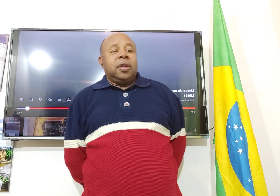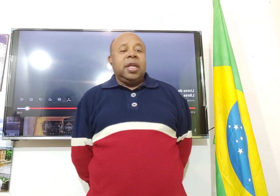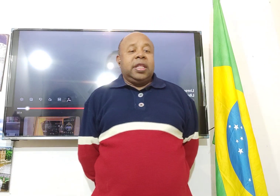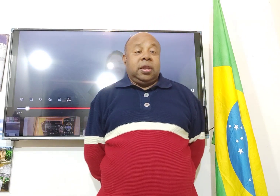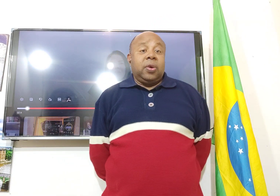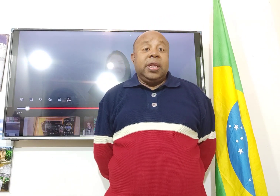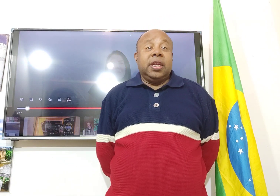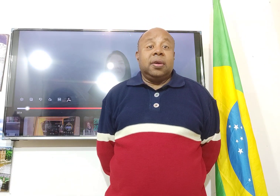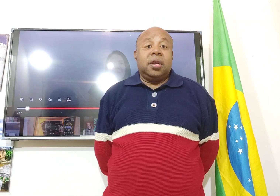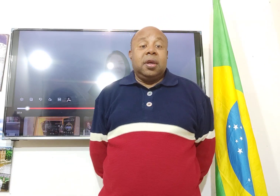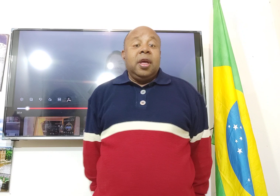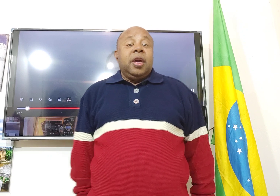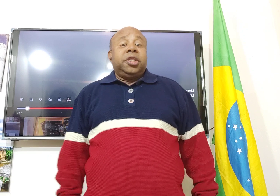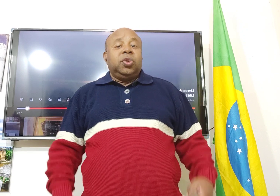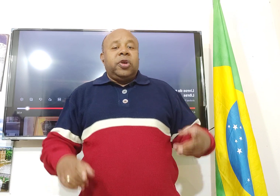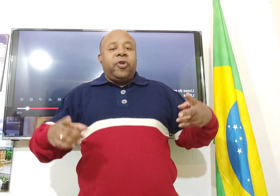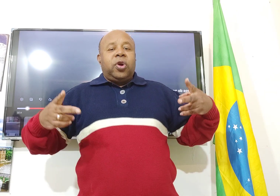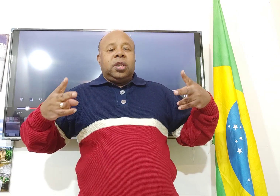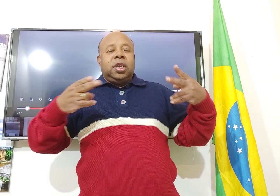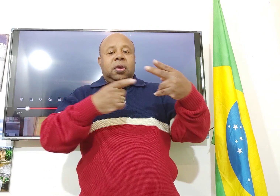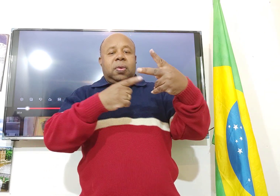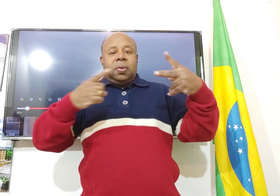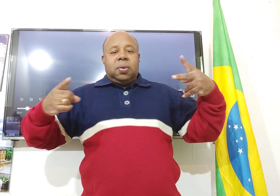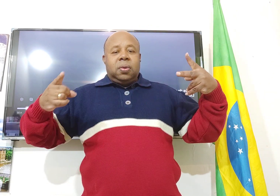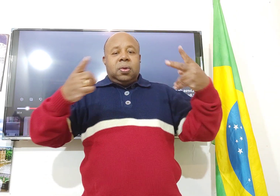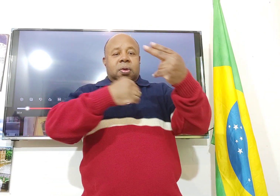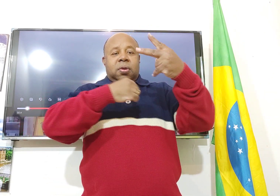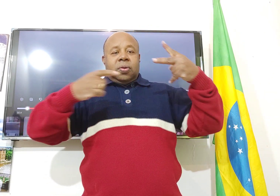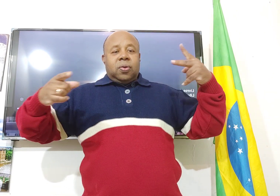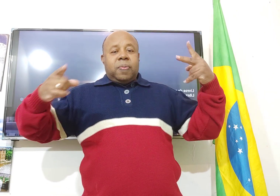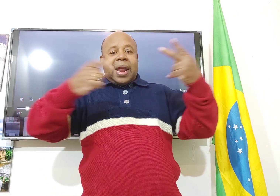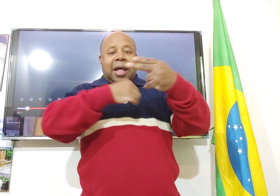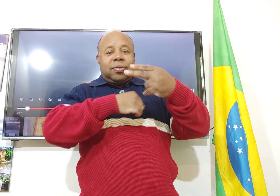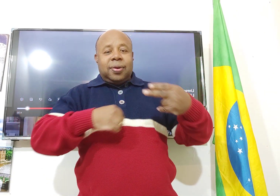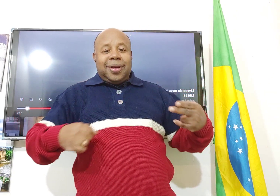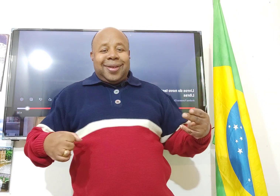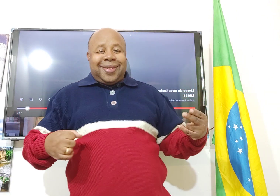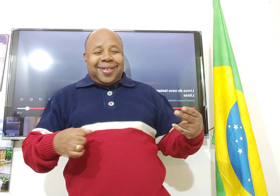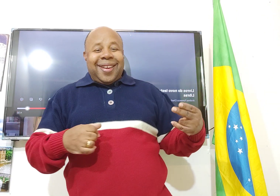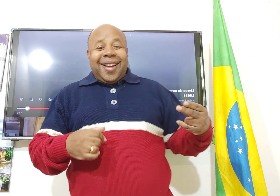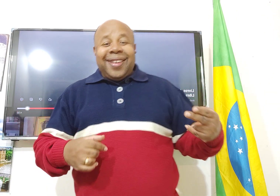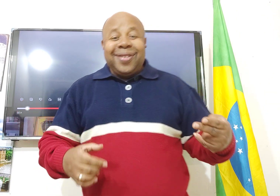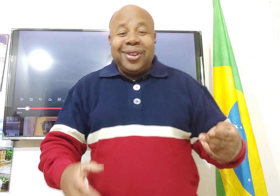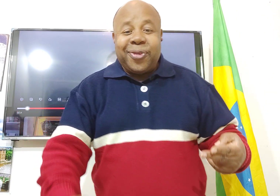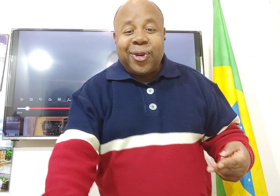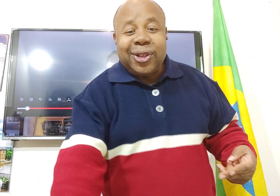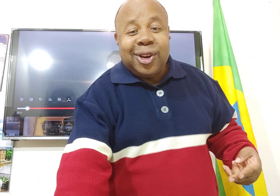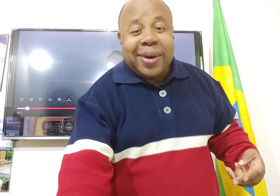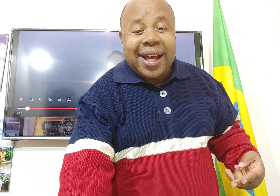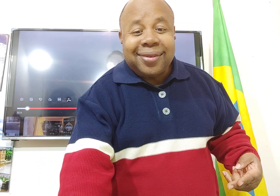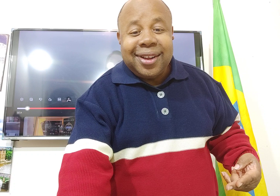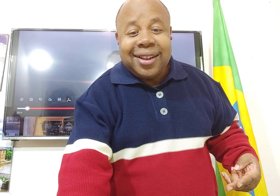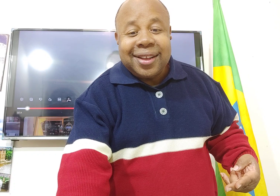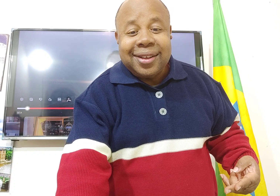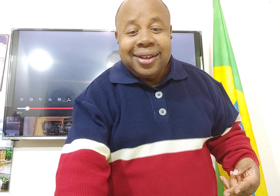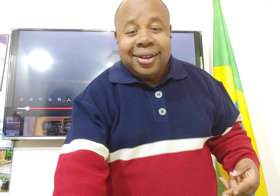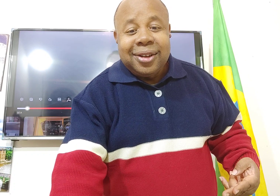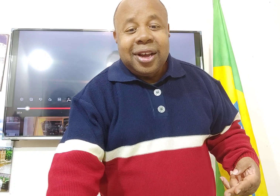você entende? O que eu entendo aqui? Que Jesus já foi cortando o barato. Jesus já foi cortando o barato dele, né? Ele